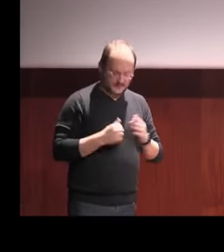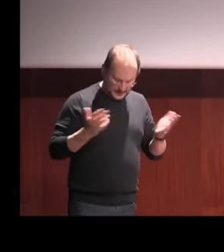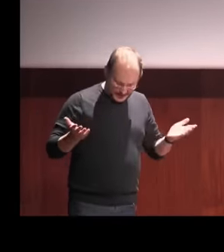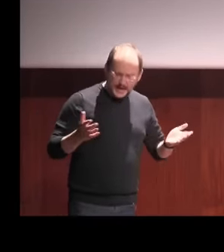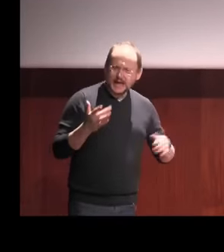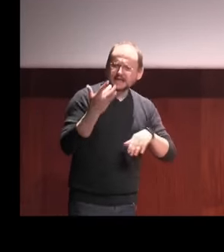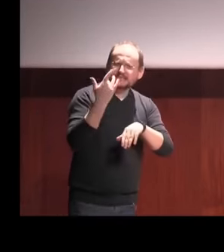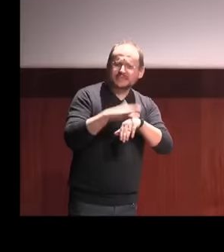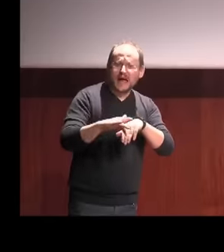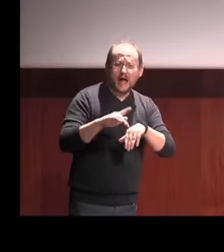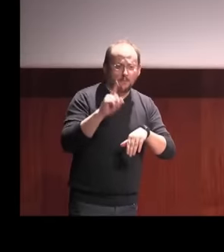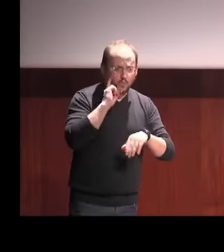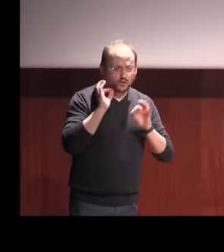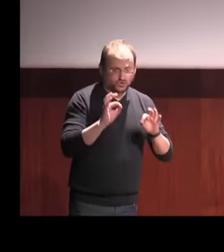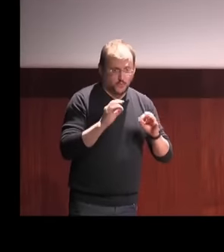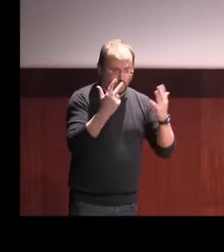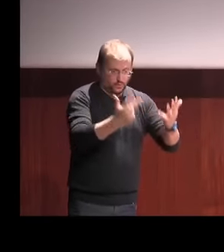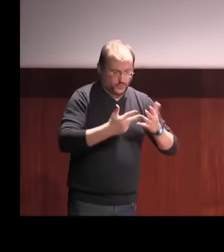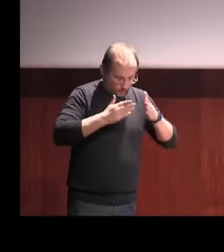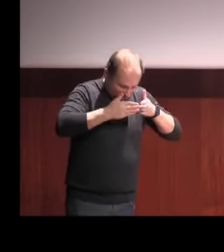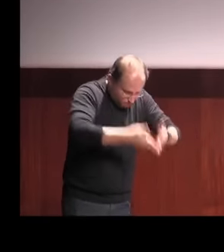Donc en 1769.